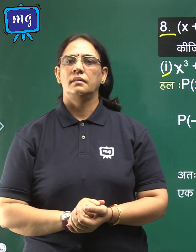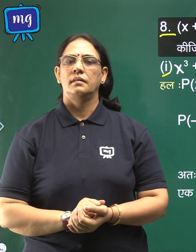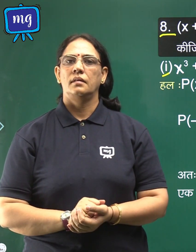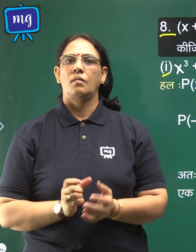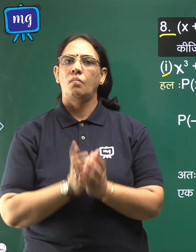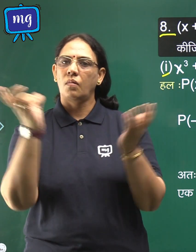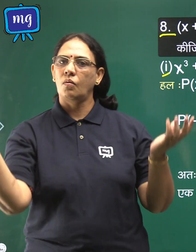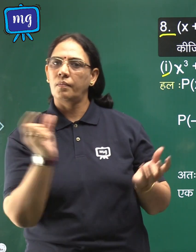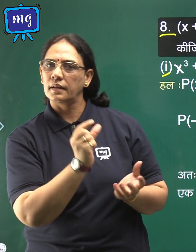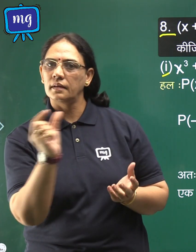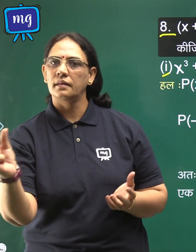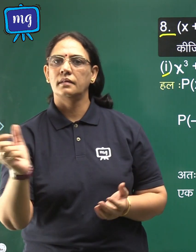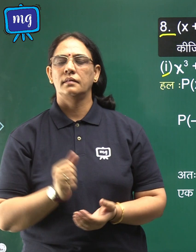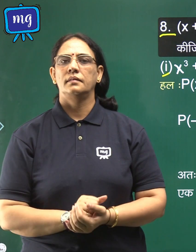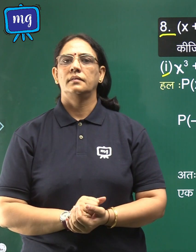बहुपद